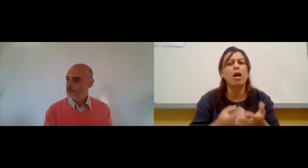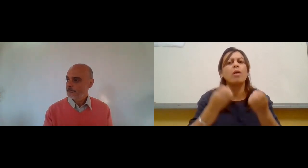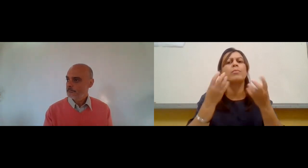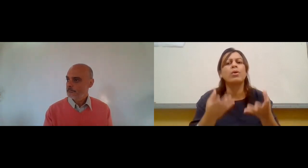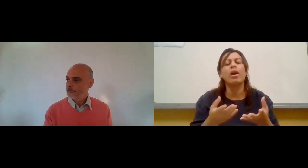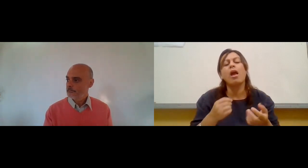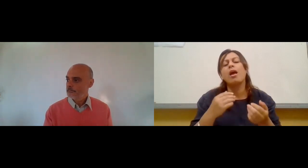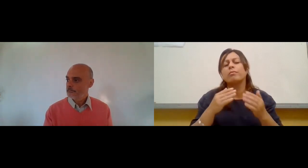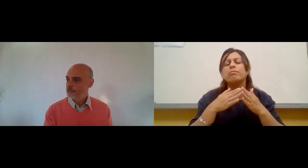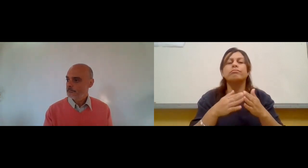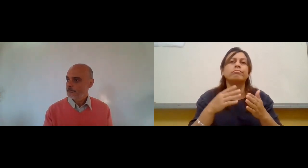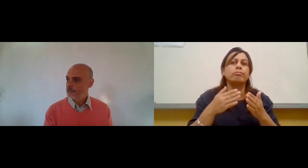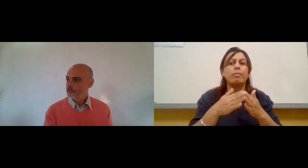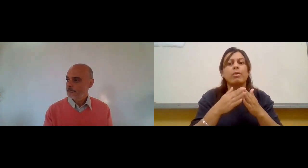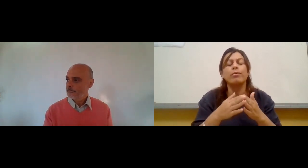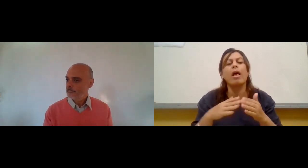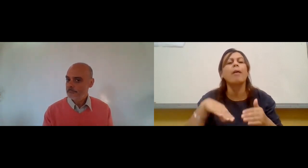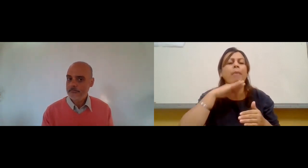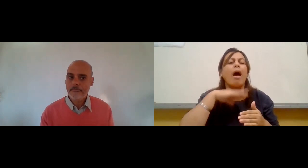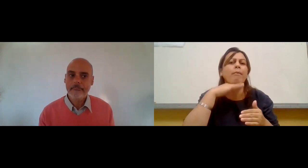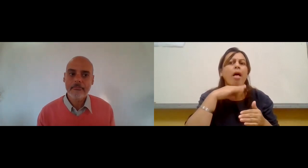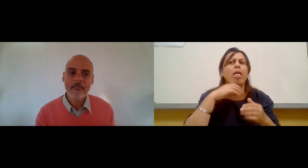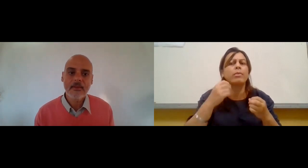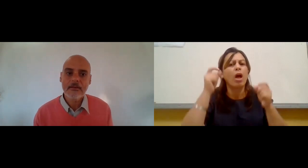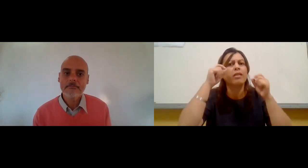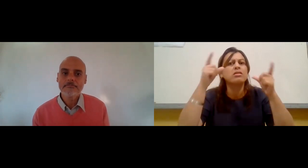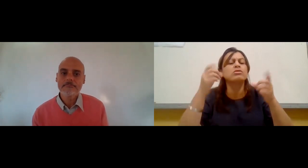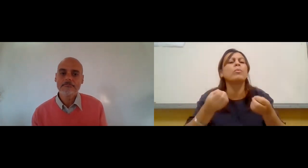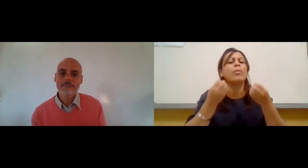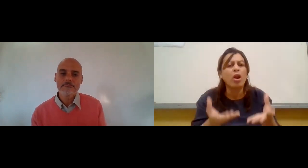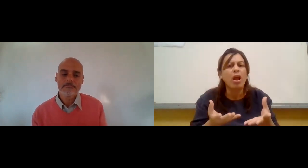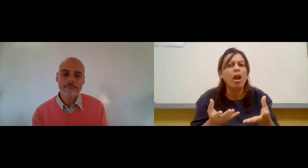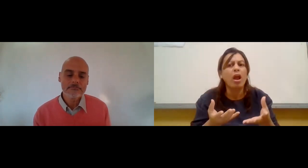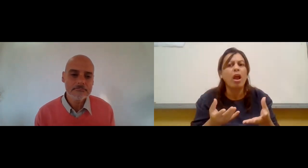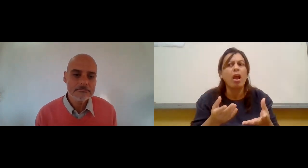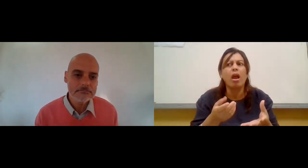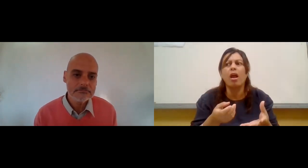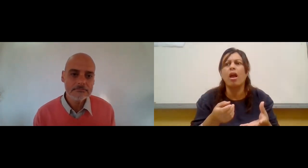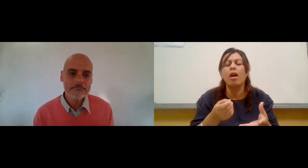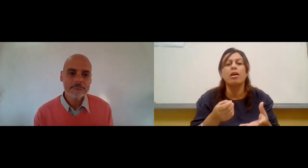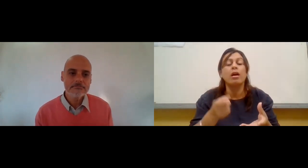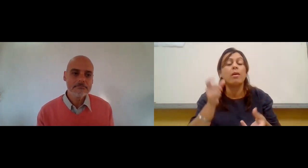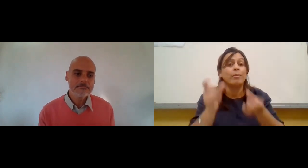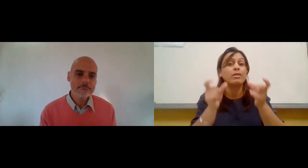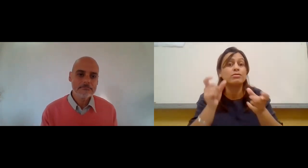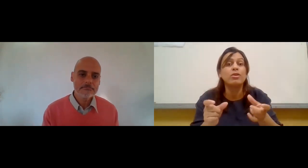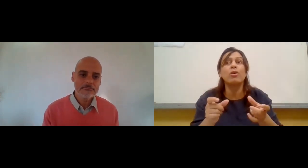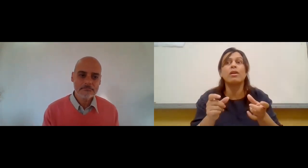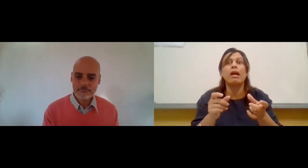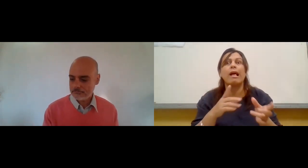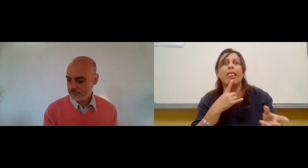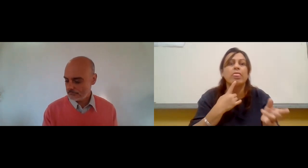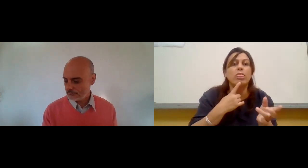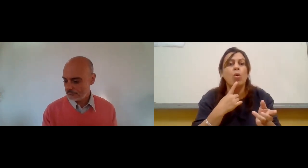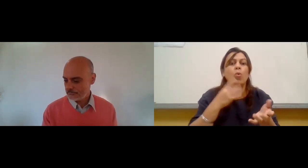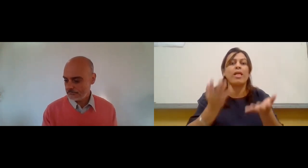educativo, pero me llama la atención, porque capaz que hay gente que no se anima a dar la prueba o algo, y no sé, es una